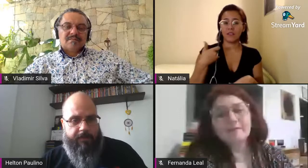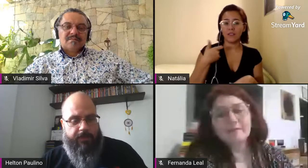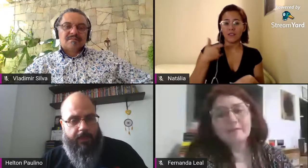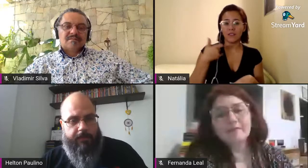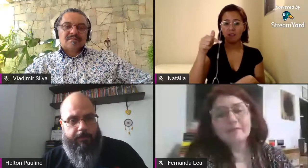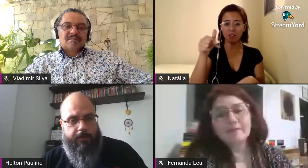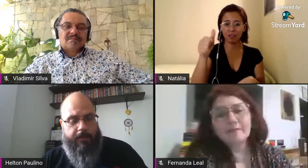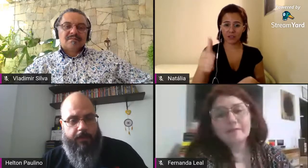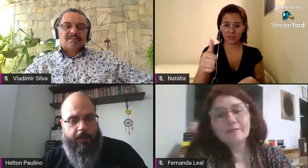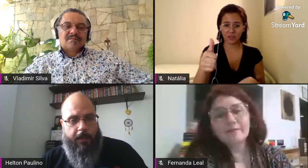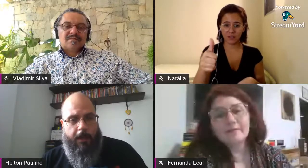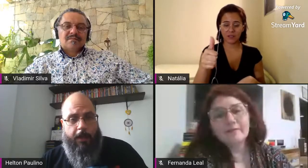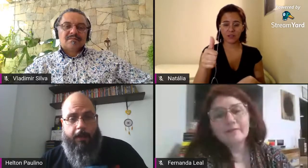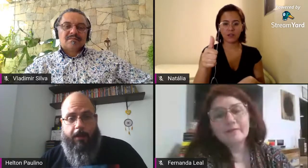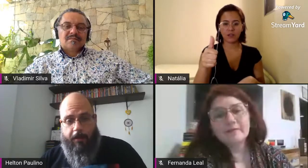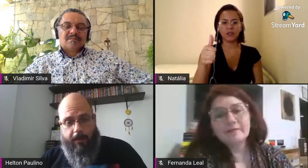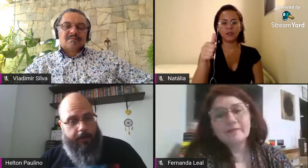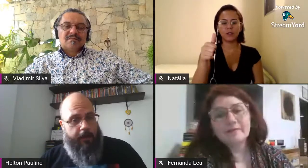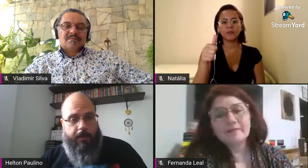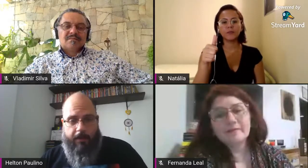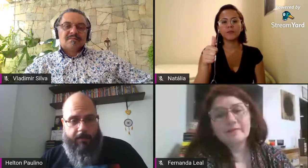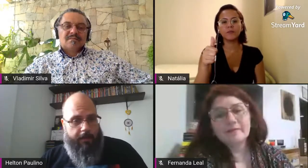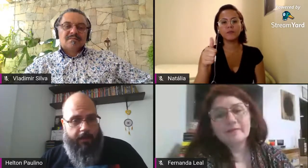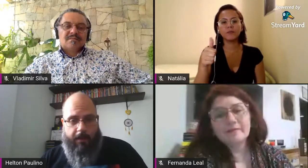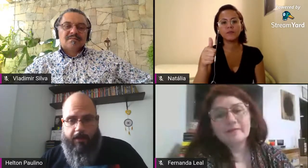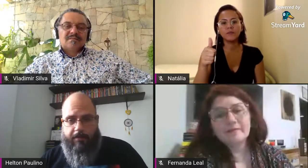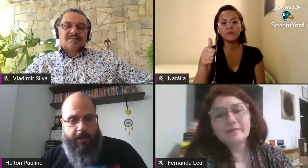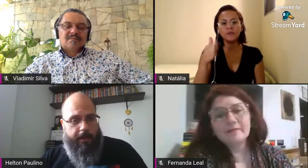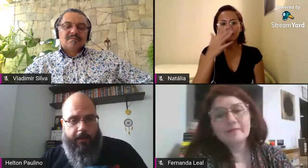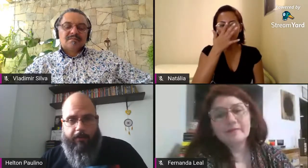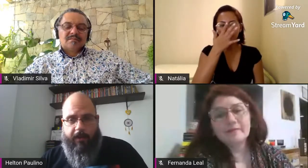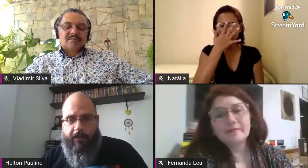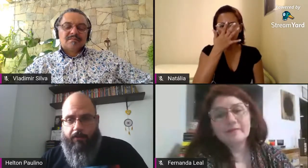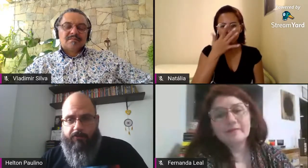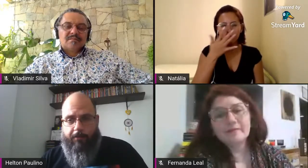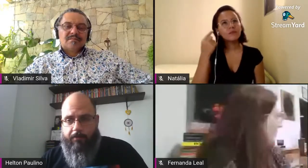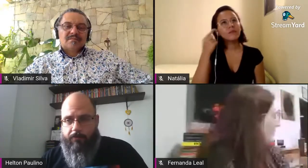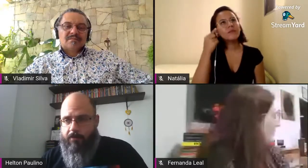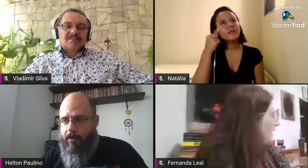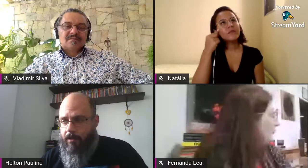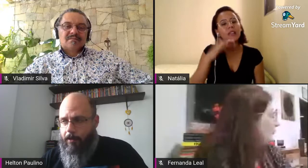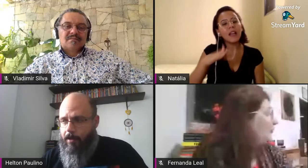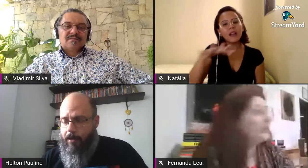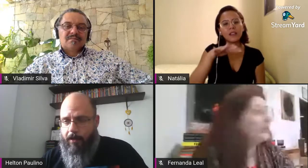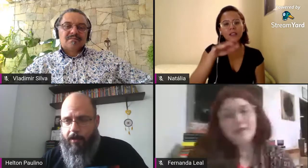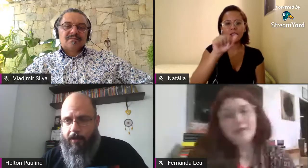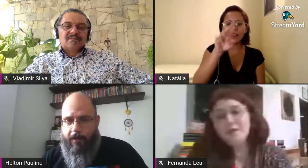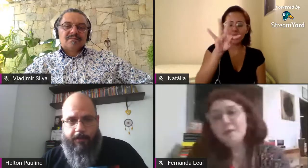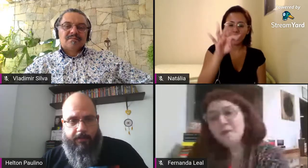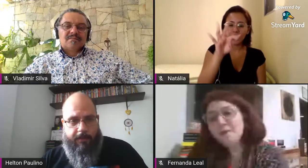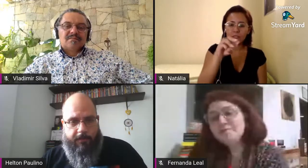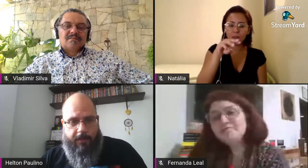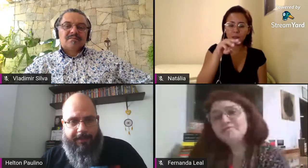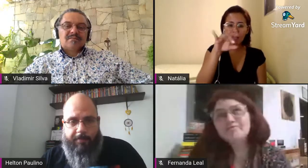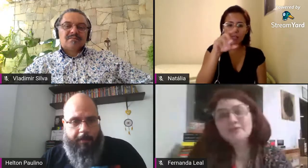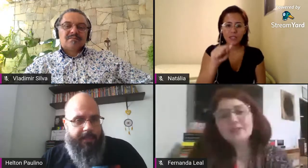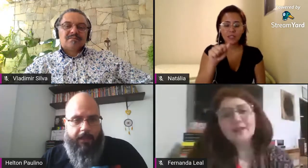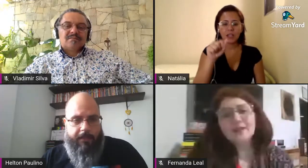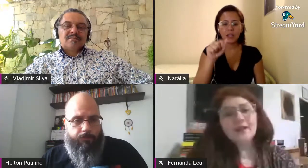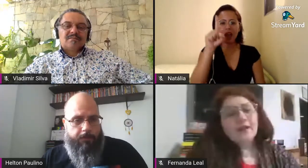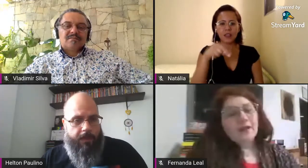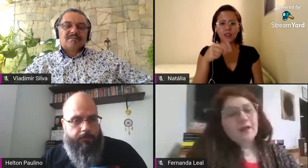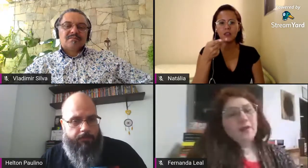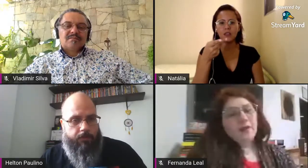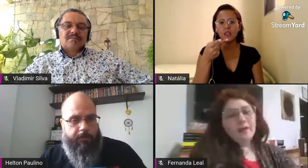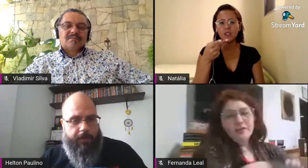pensamento reflexivo na arte e mídia, e que isso é o que nós chamamos de